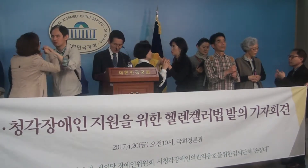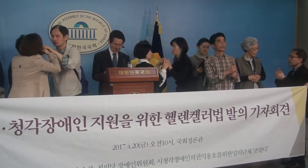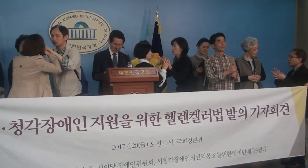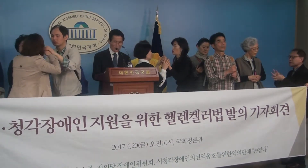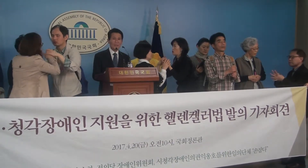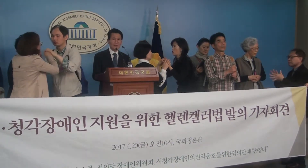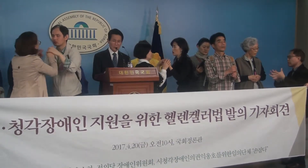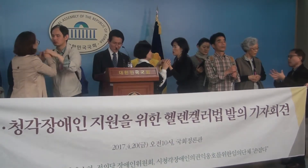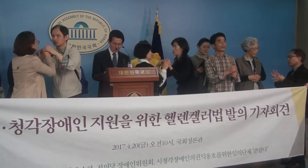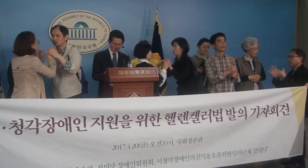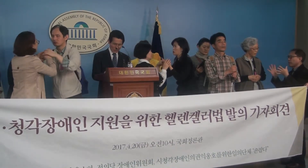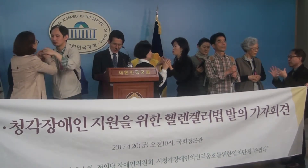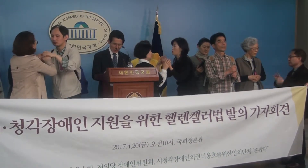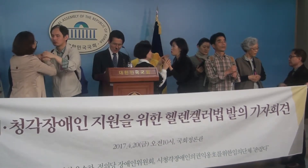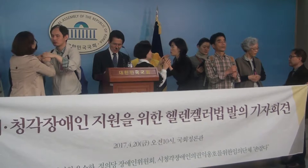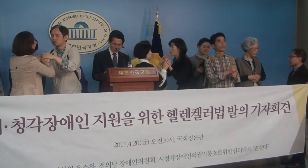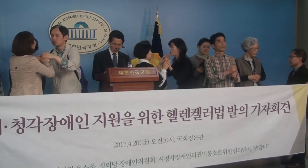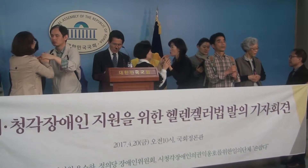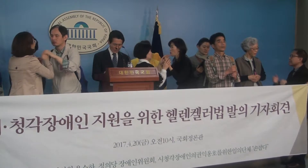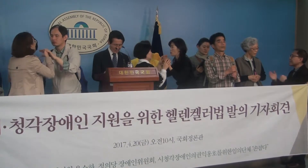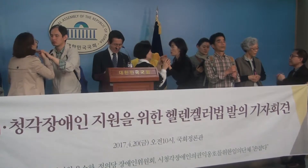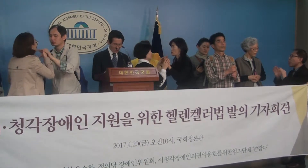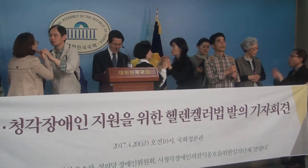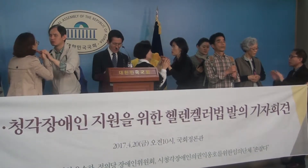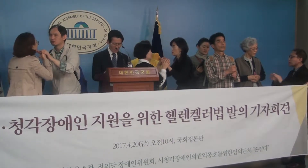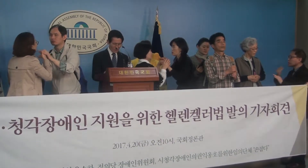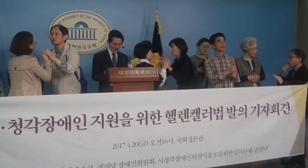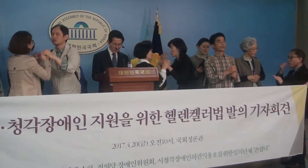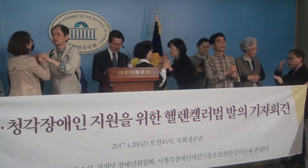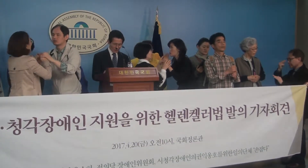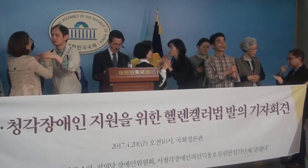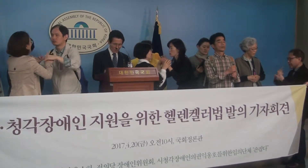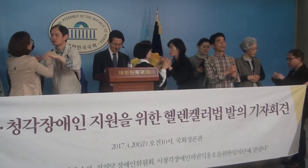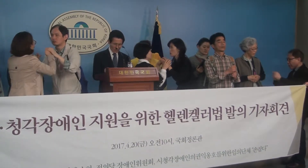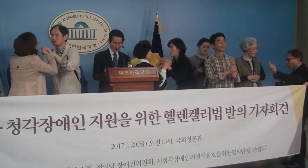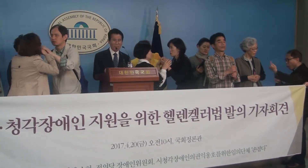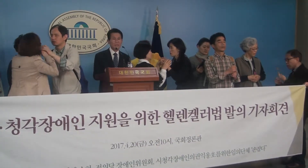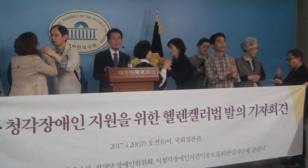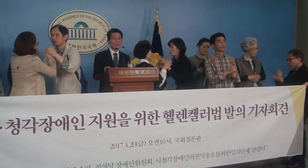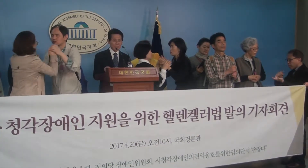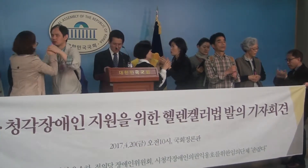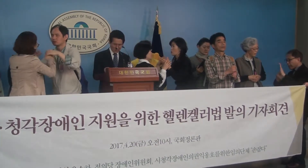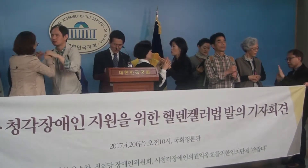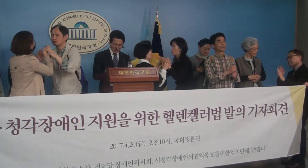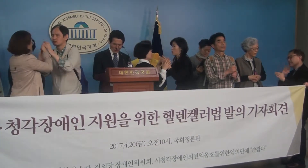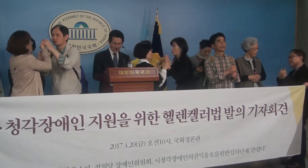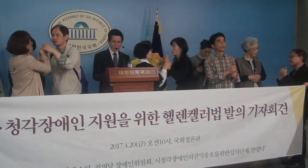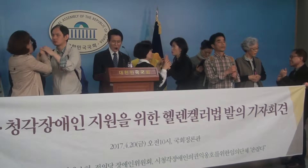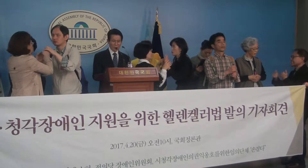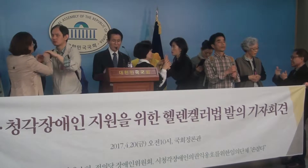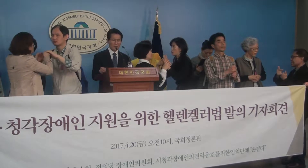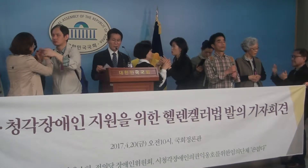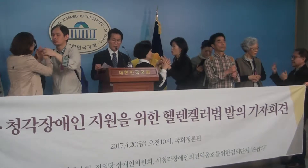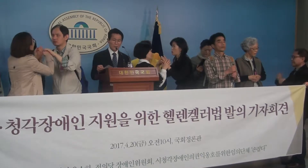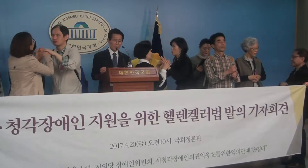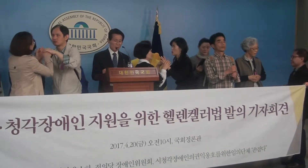관심은 매우 낮습니다. 그런 의미에서 오늘 당사자들과 함께 이 자리에서 법안 발의라는 것이 더